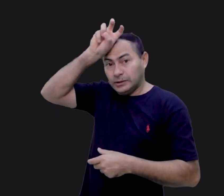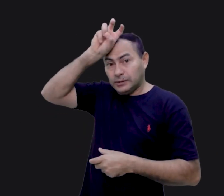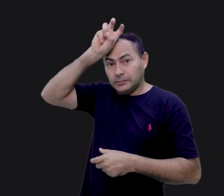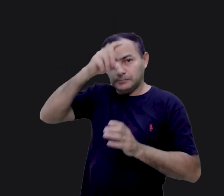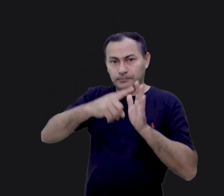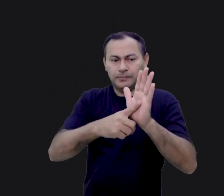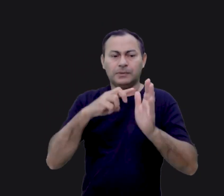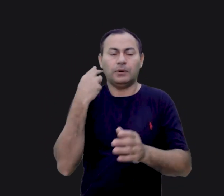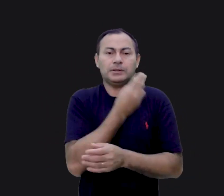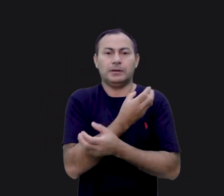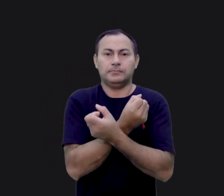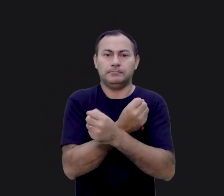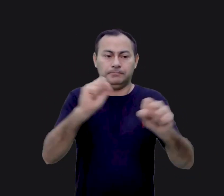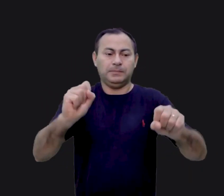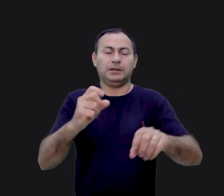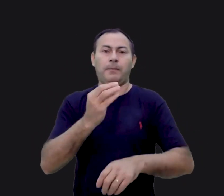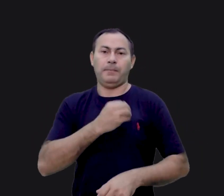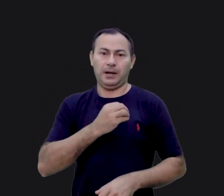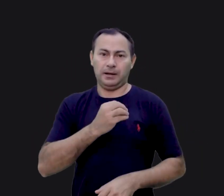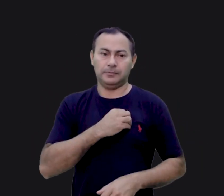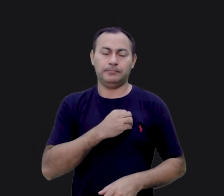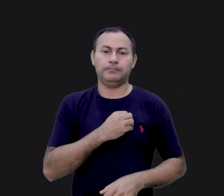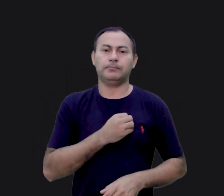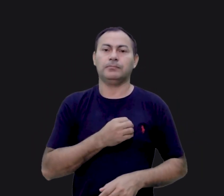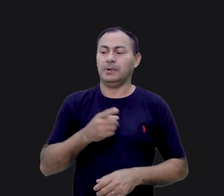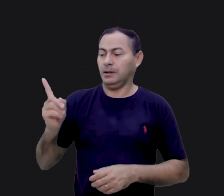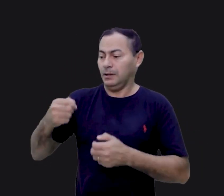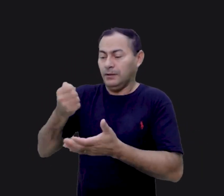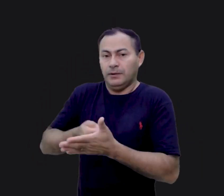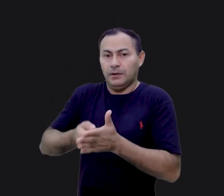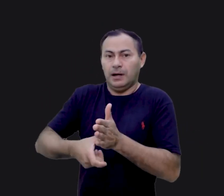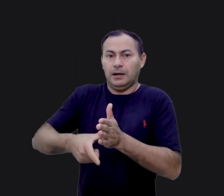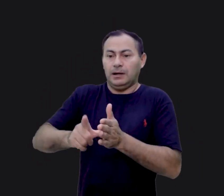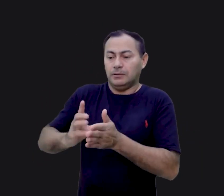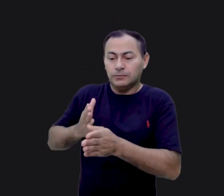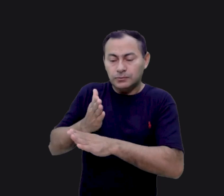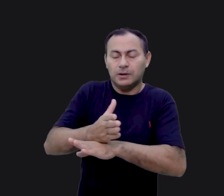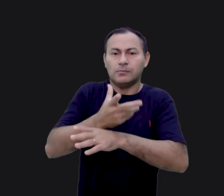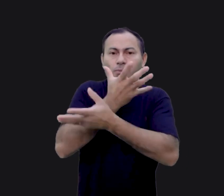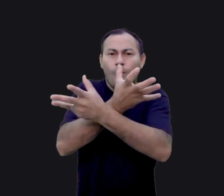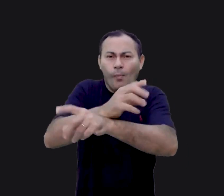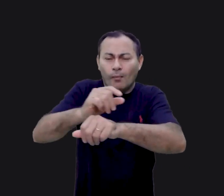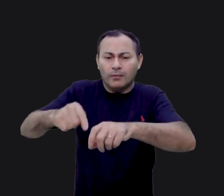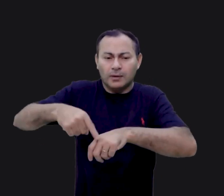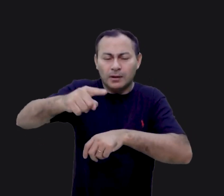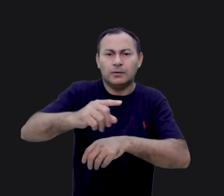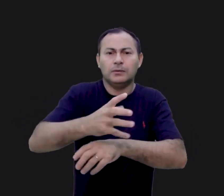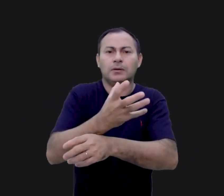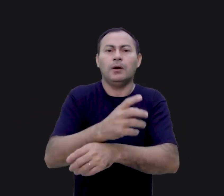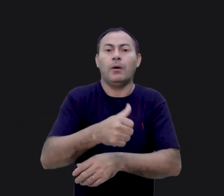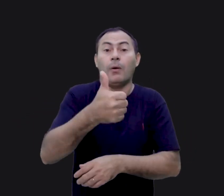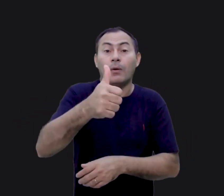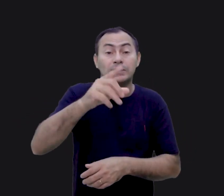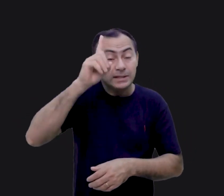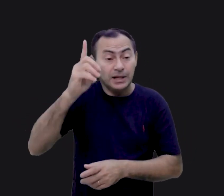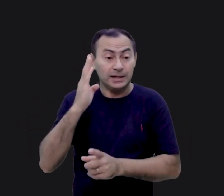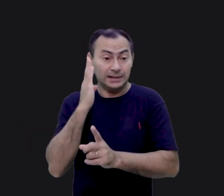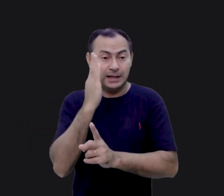Essa é a figura da nossa libertação do pecado eles deveriam ter saído do Egito atravessando o deserto O que levaria apenas 11 dias